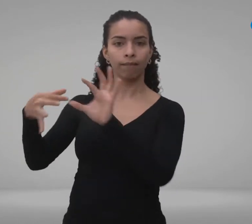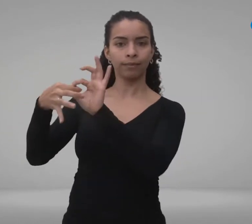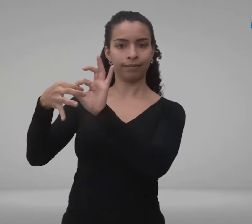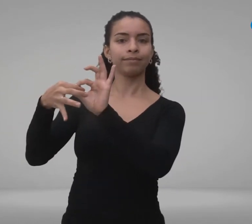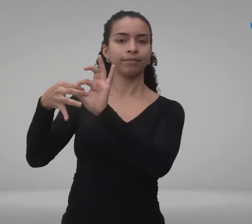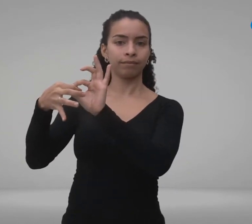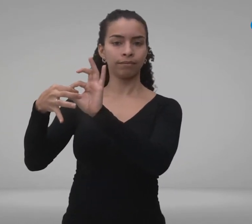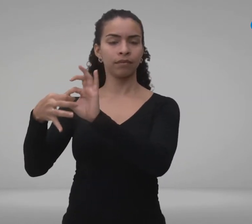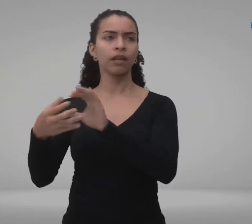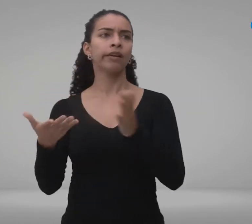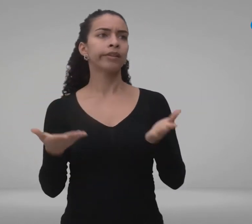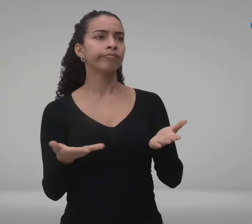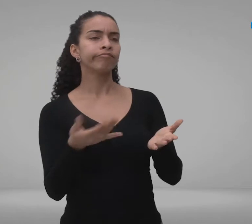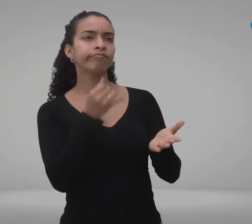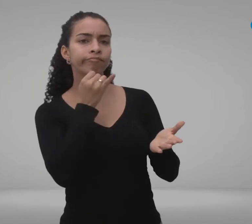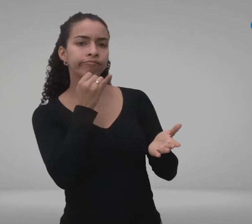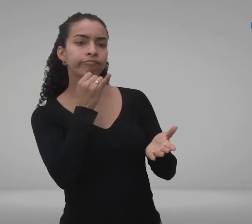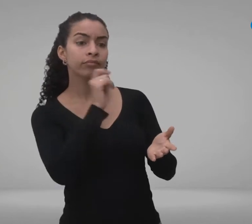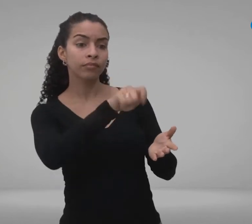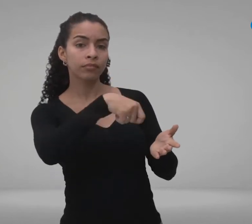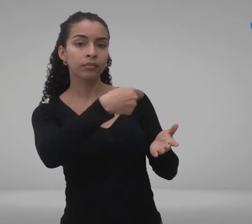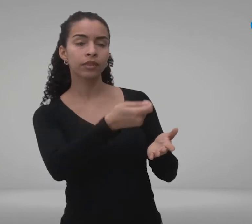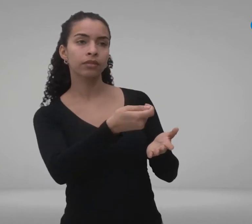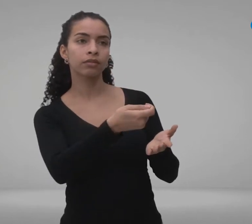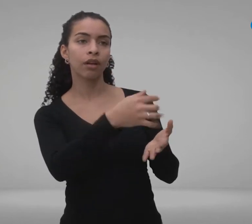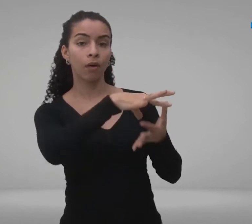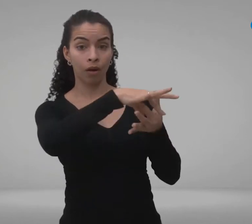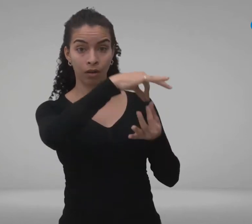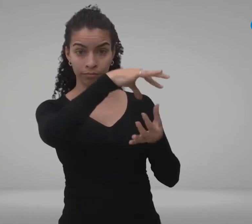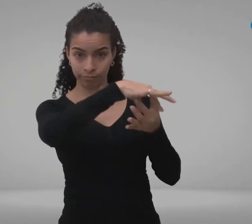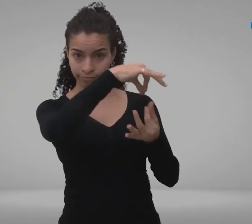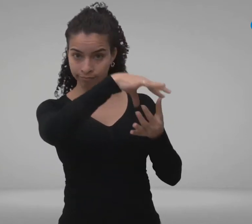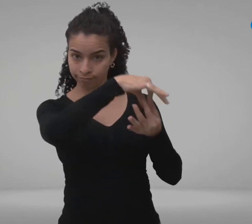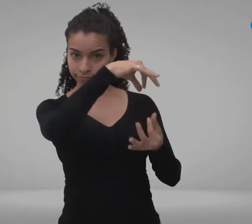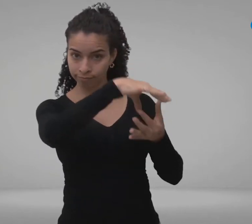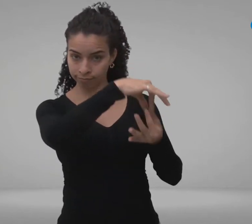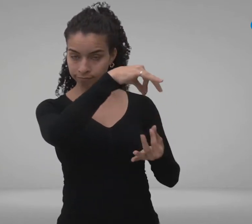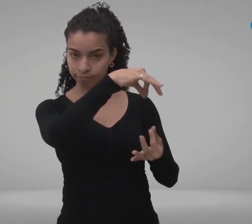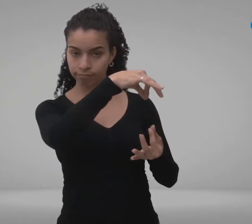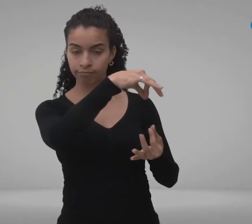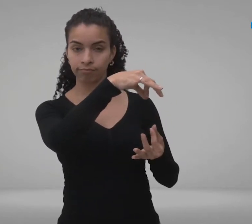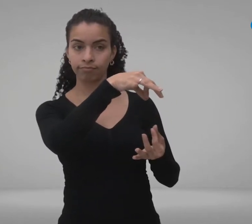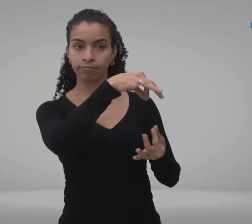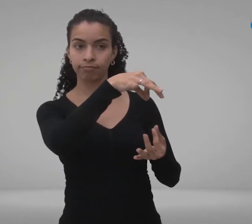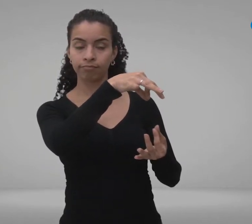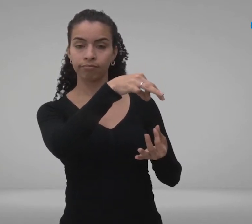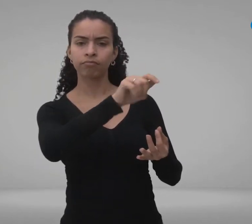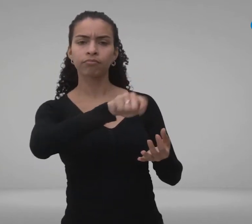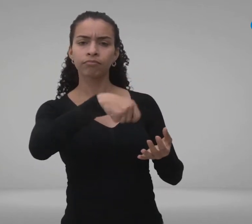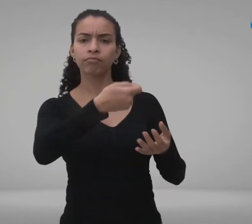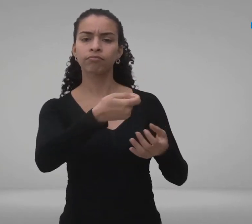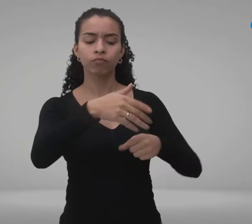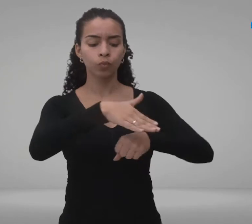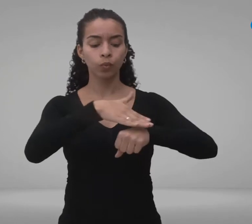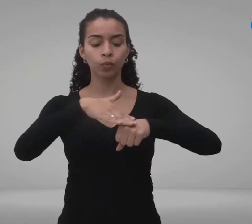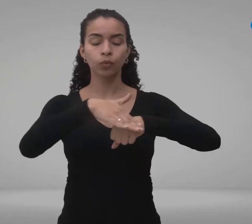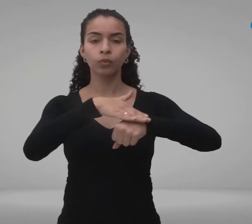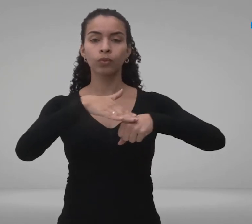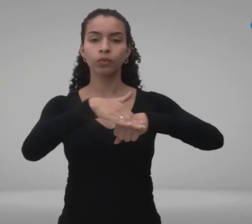essa referência. Agora, no caso, um sinal arbitrário. É o sinal de